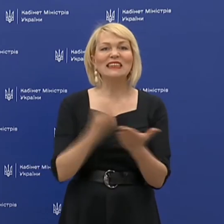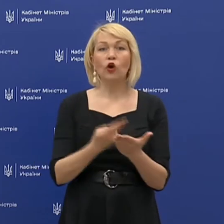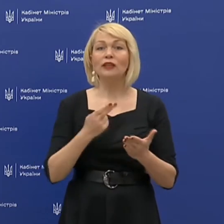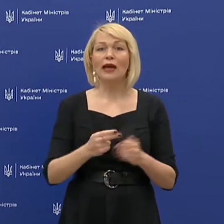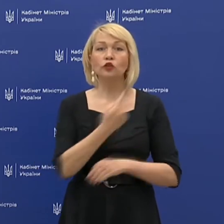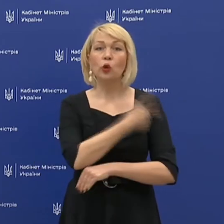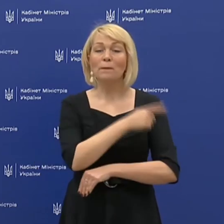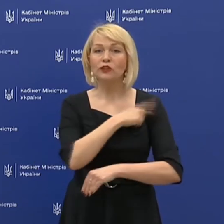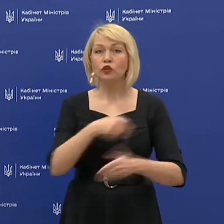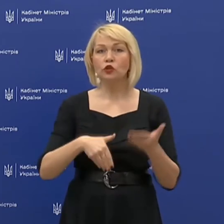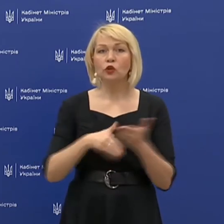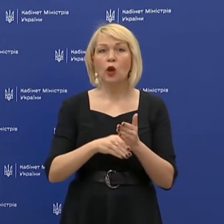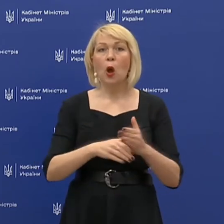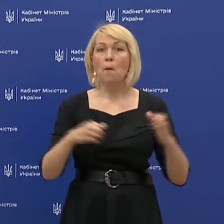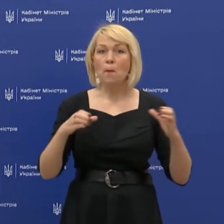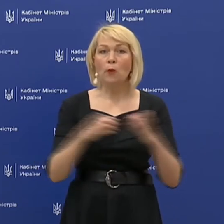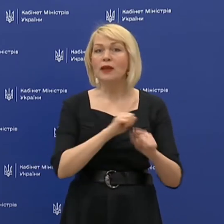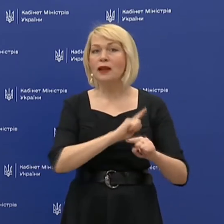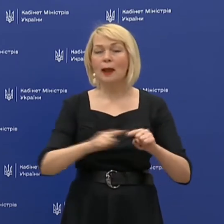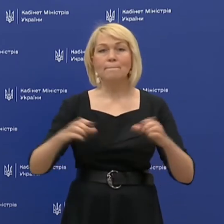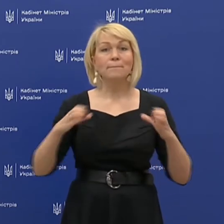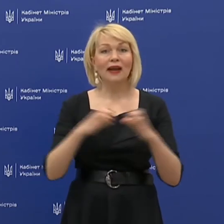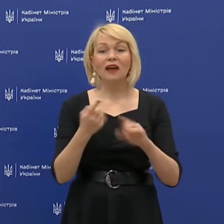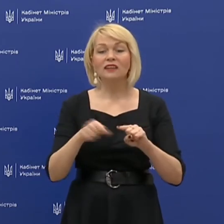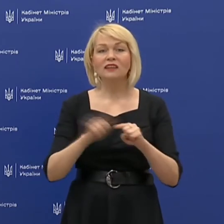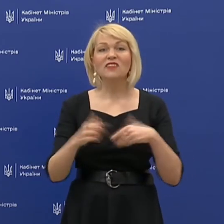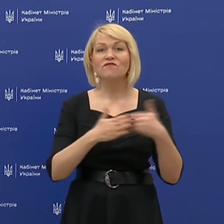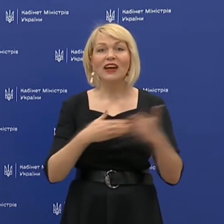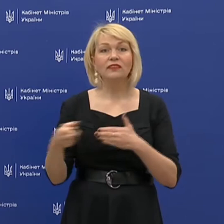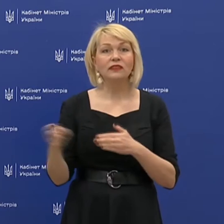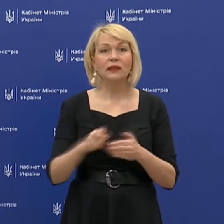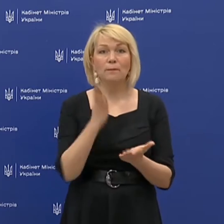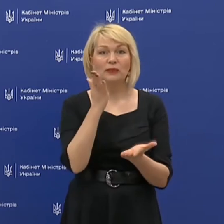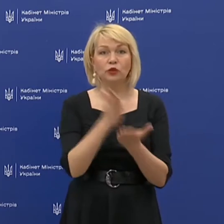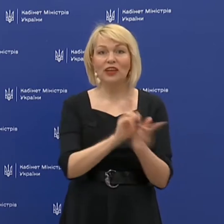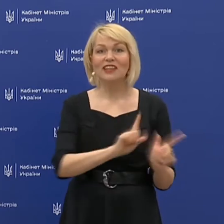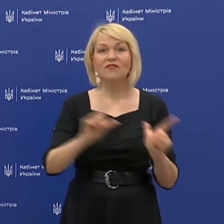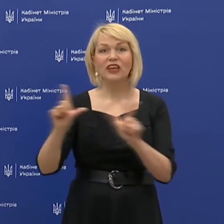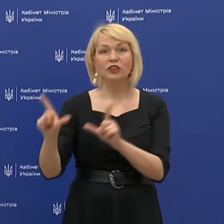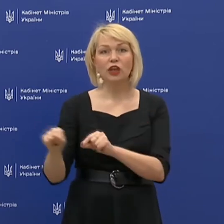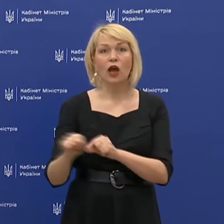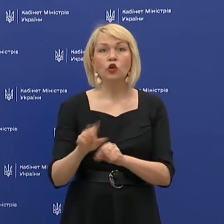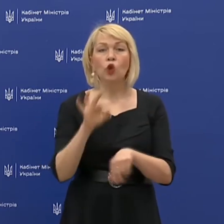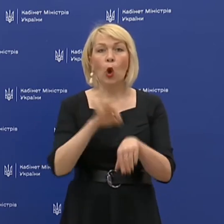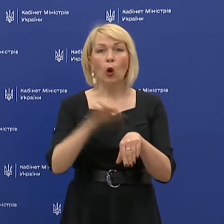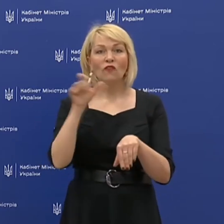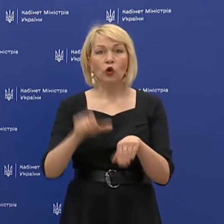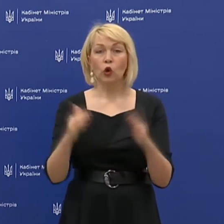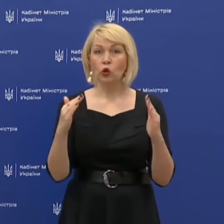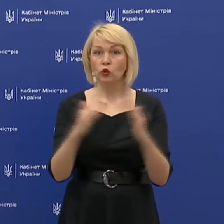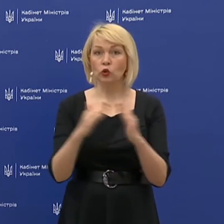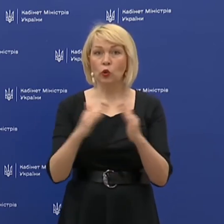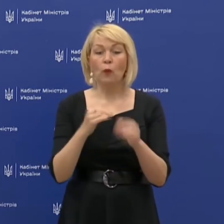та мобільні бригади. Мобільні бригади – це ті фахівці, які безпосередньо виїжджають до хворого додому, в тому